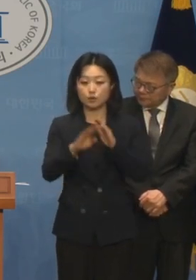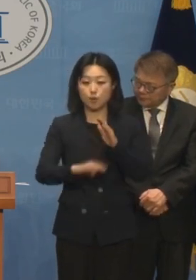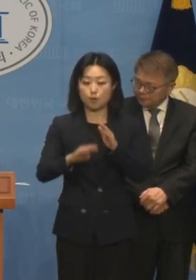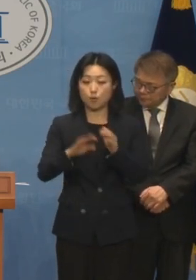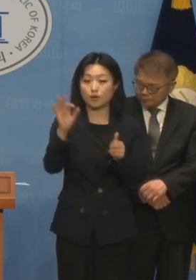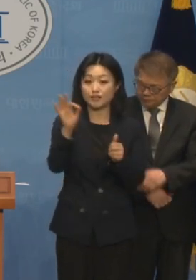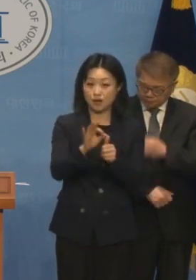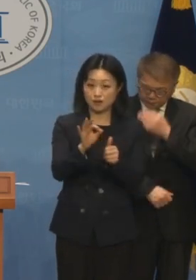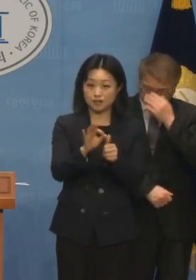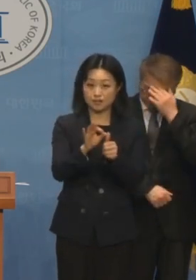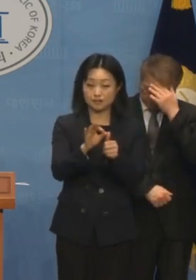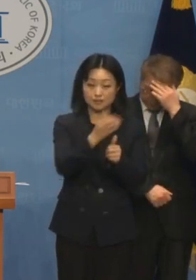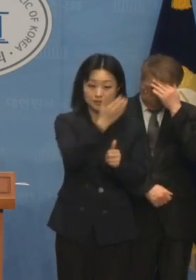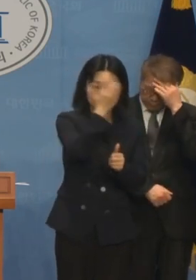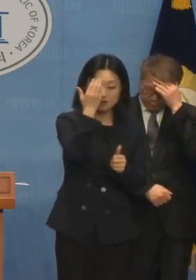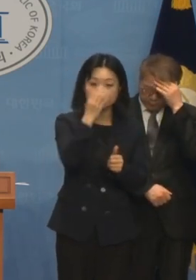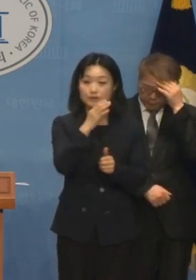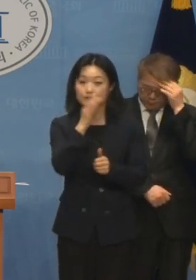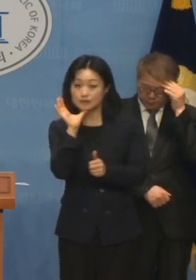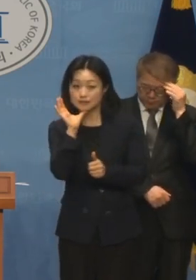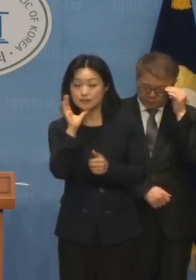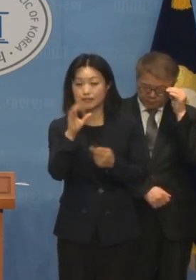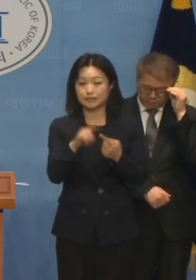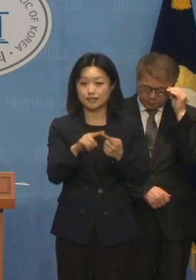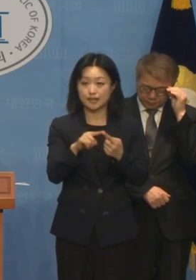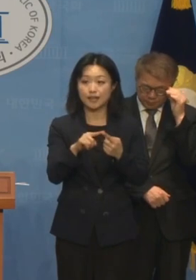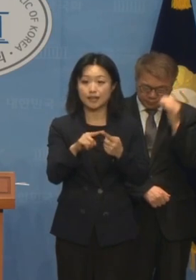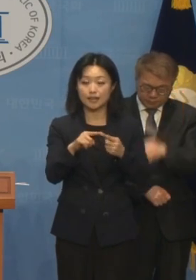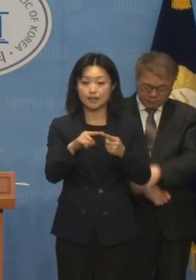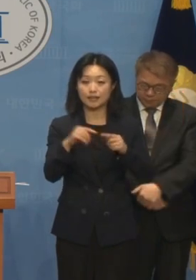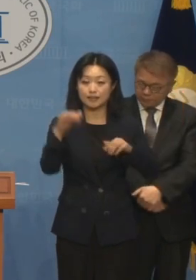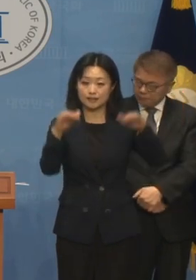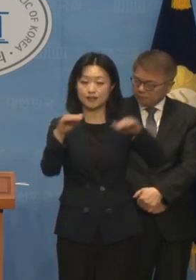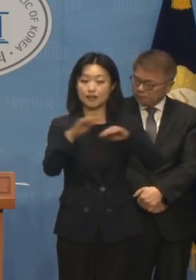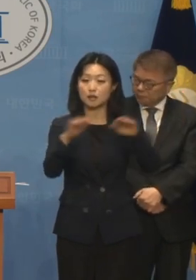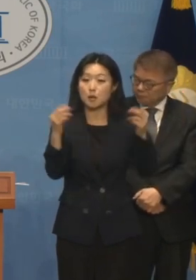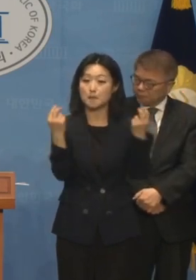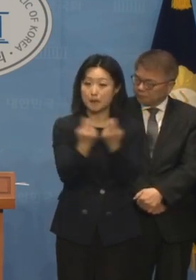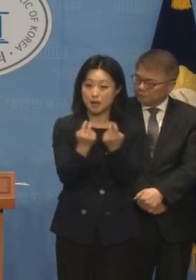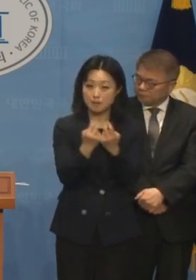공적연금의 세대 간 형평성 제고 방안에 대해서는